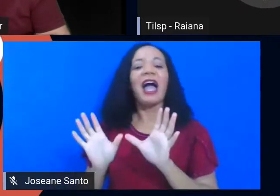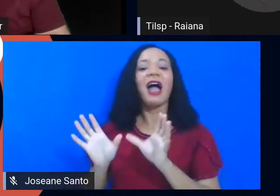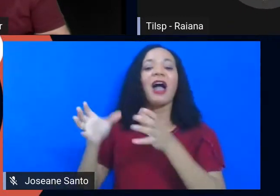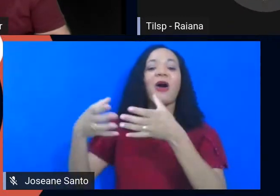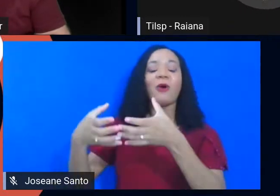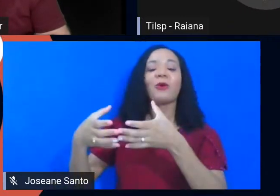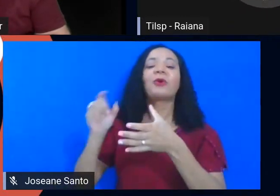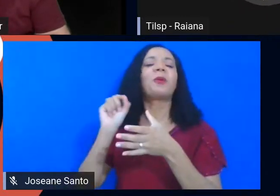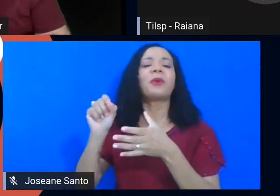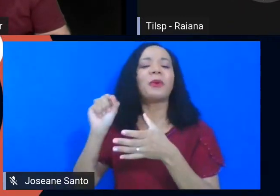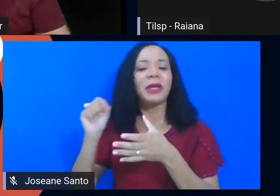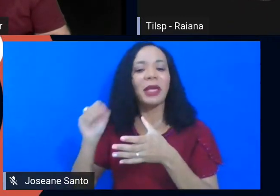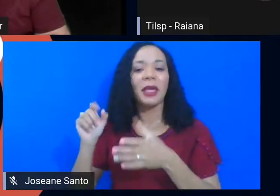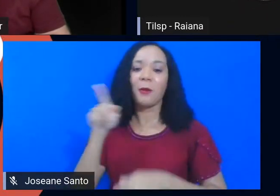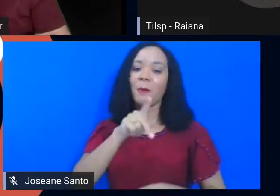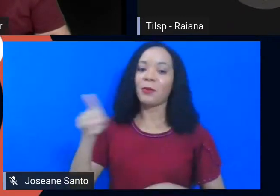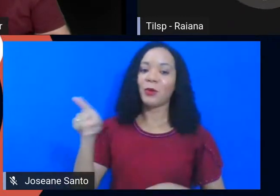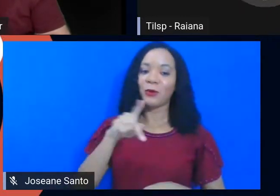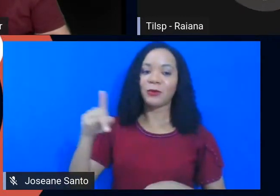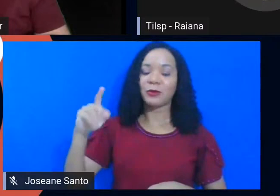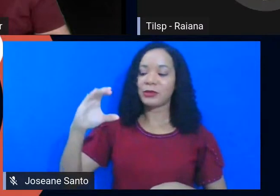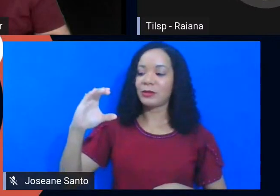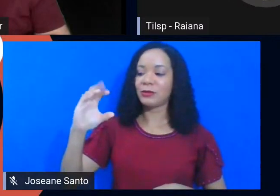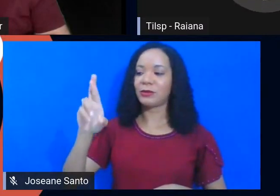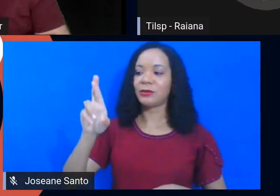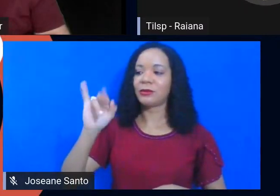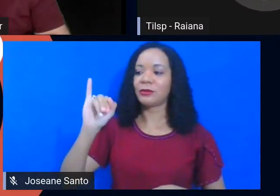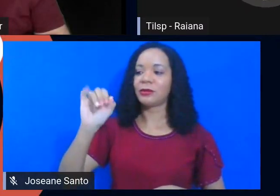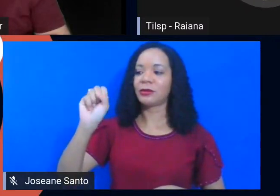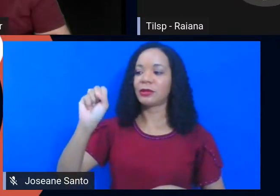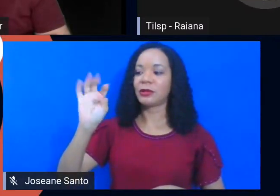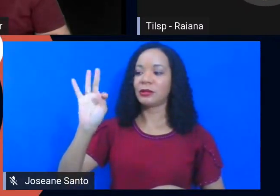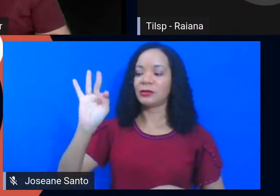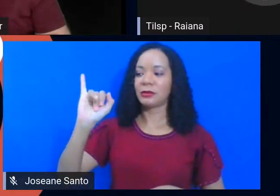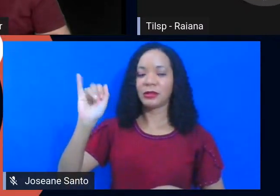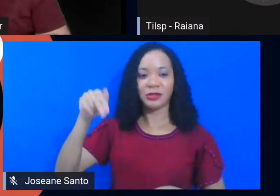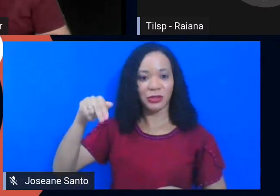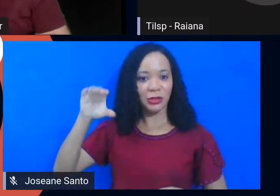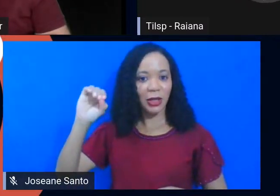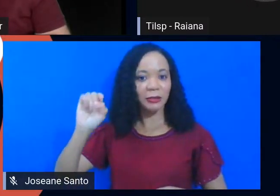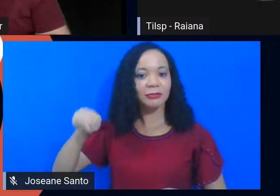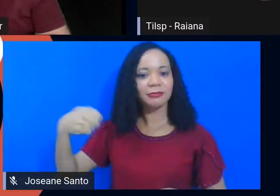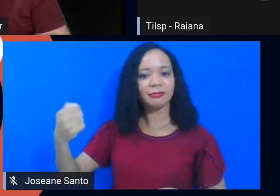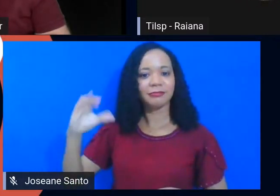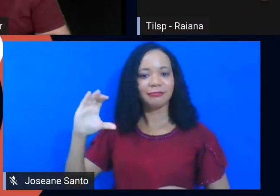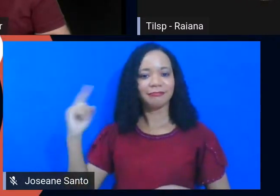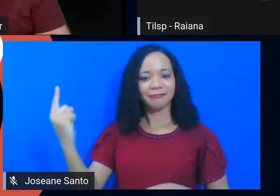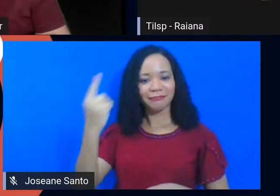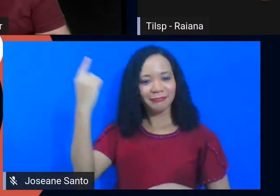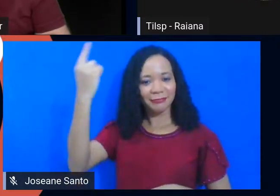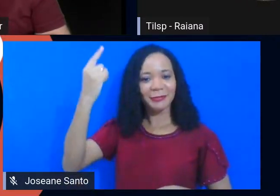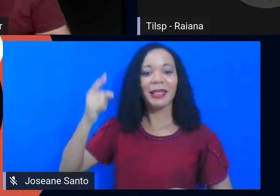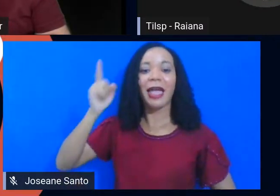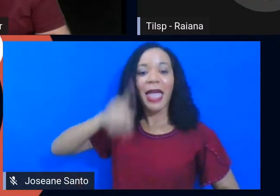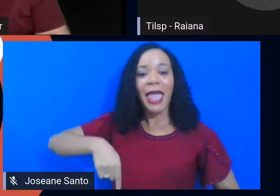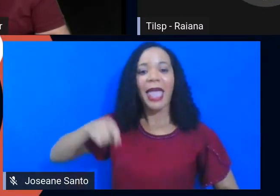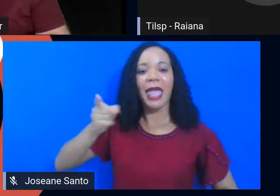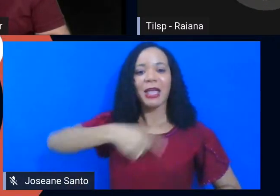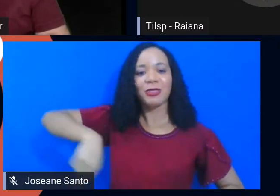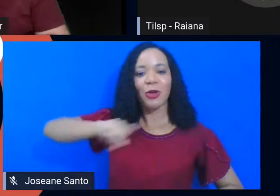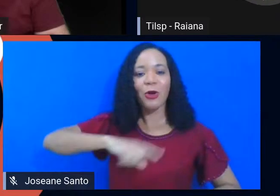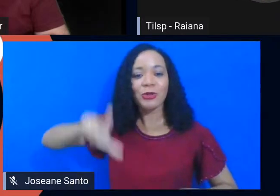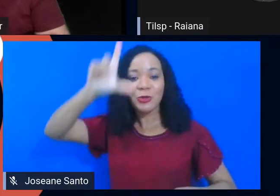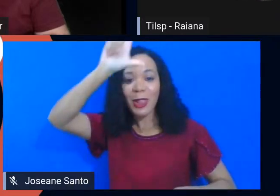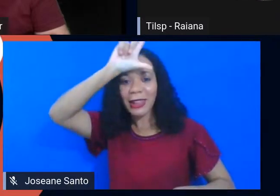organizadora do NEPIOS. A comissão ela é composta pelo professor Cristiano. Este é o sinal